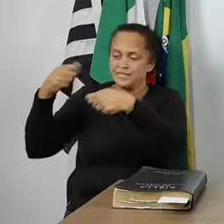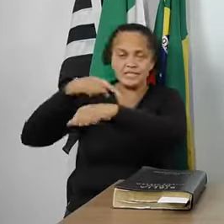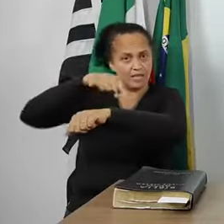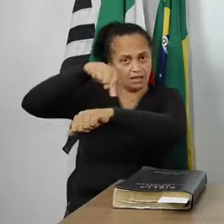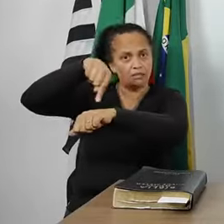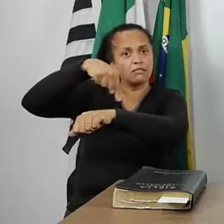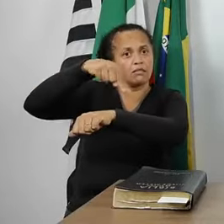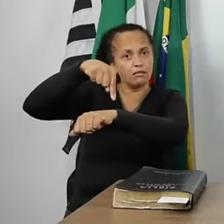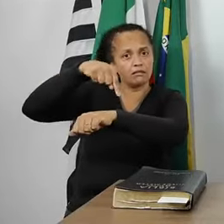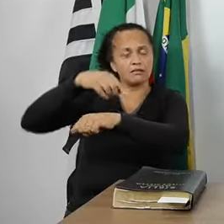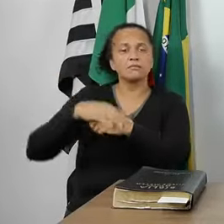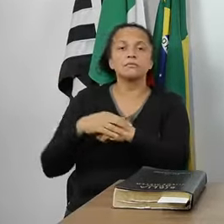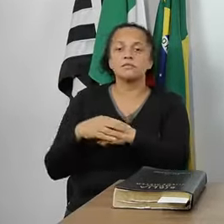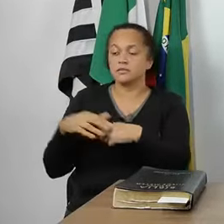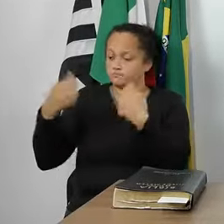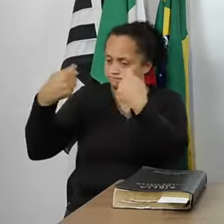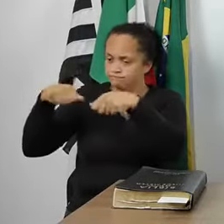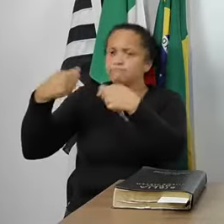é